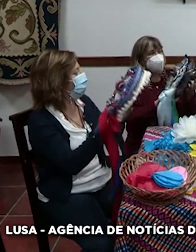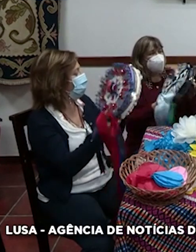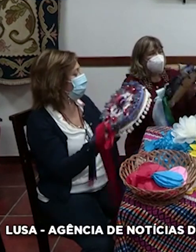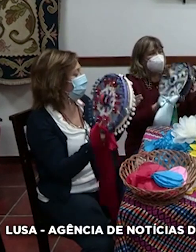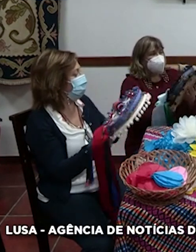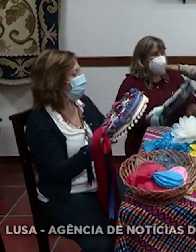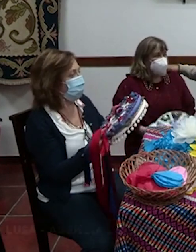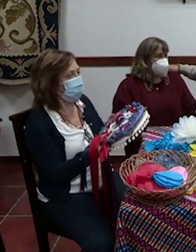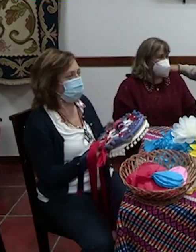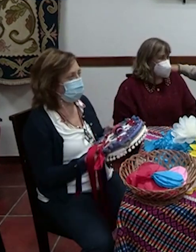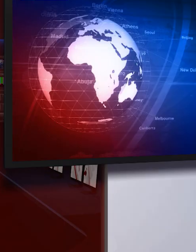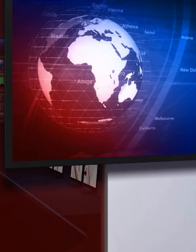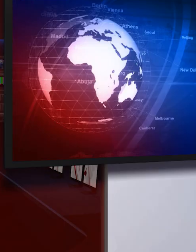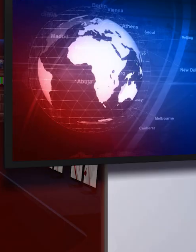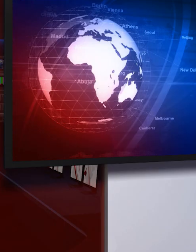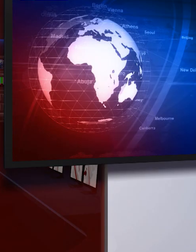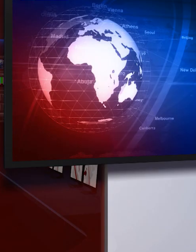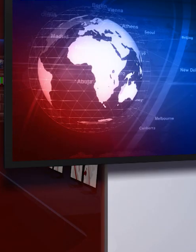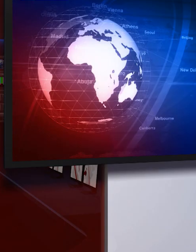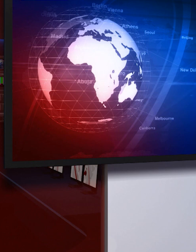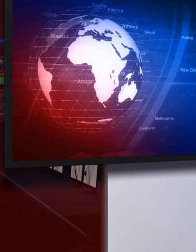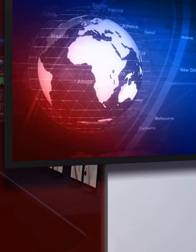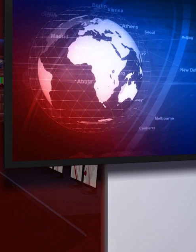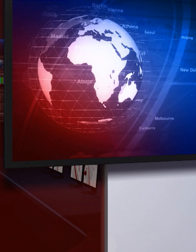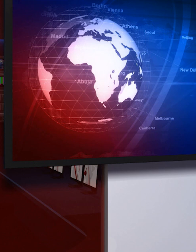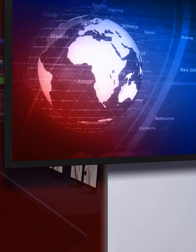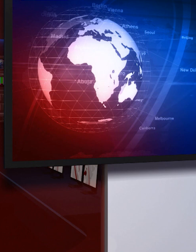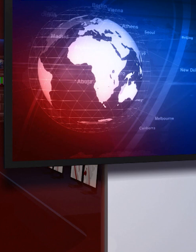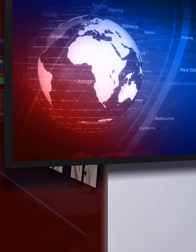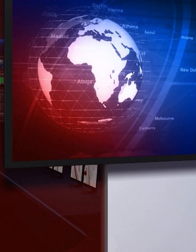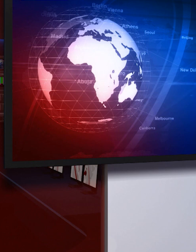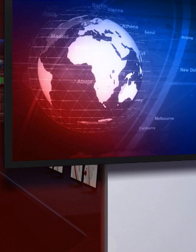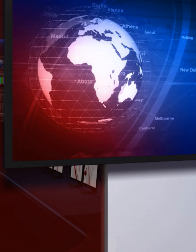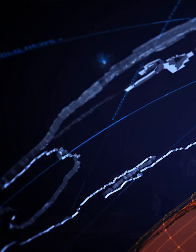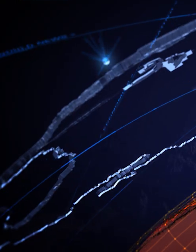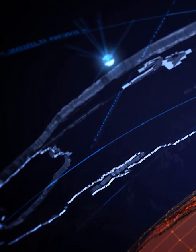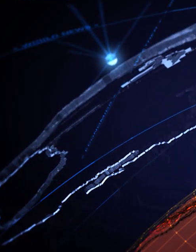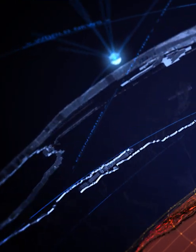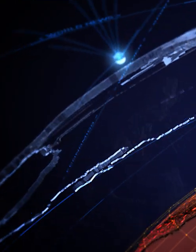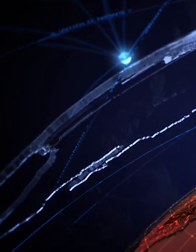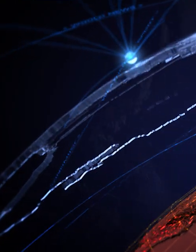Foram as informações dadas nesta edição. Até à próxima.